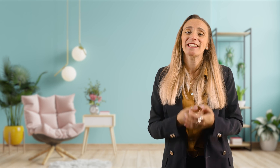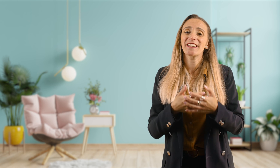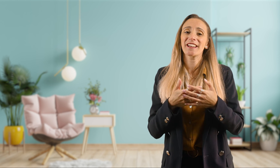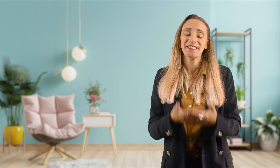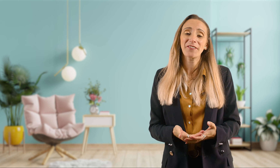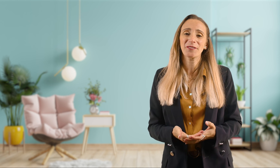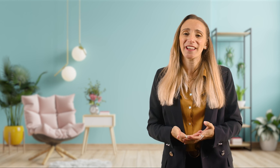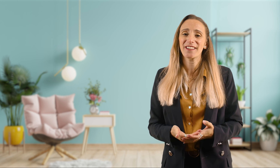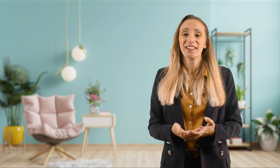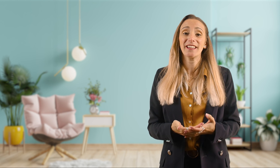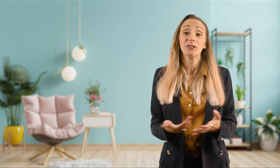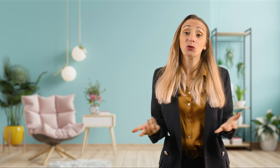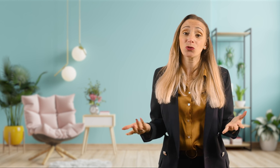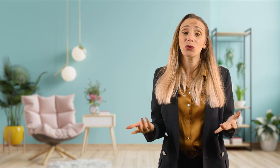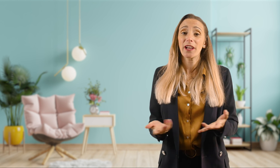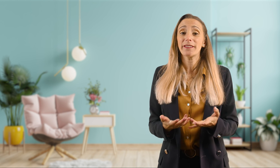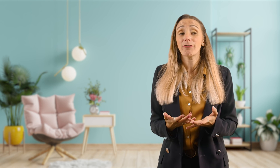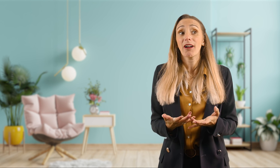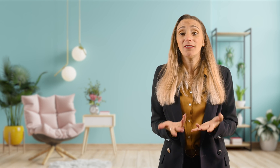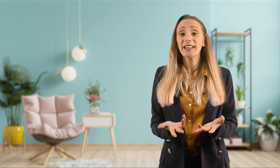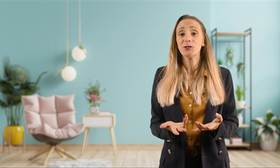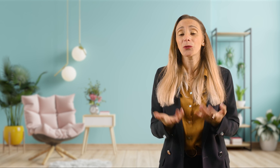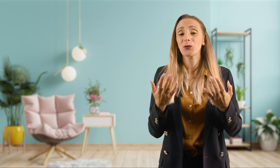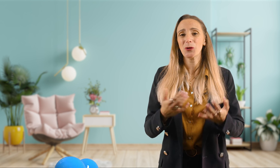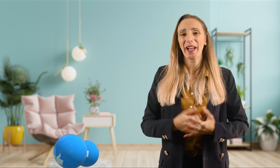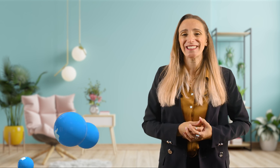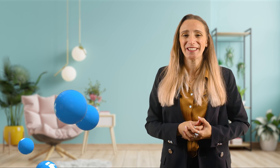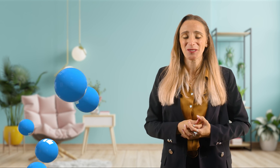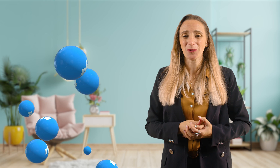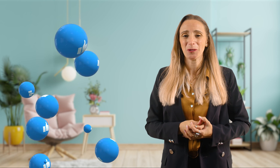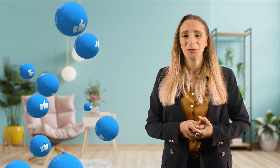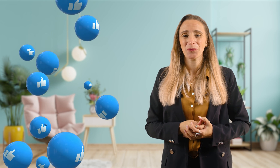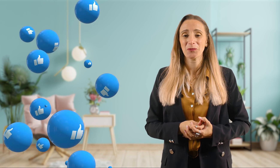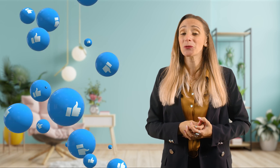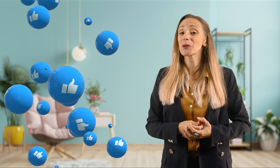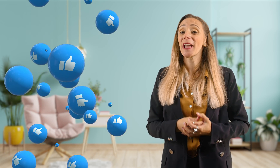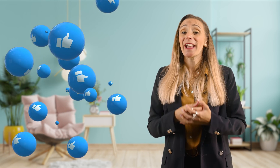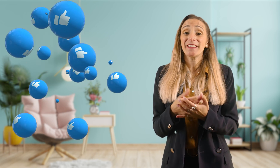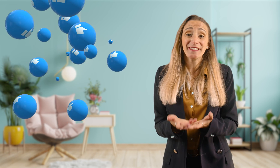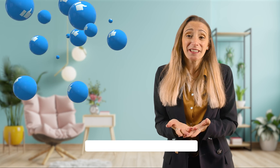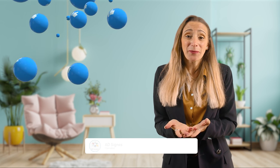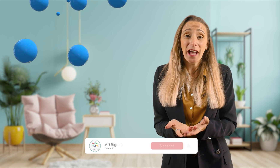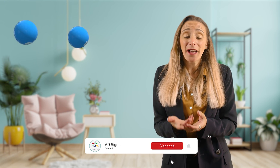découvrir davantage et surtout d'avoir l'occasion de pratiquer ensemble. Donc, n'hésitez pas à